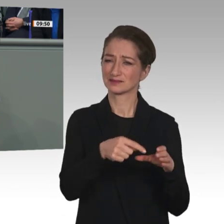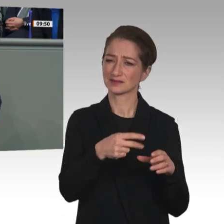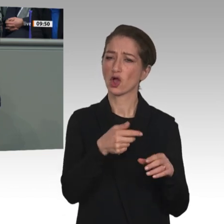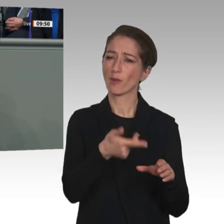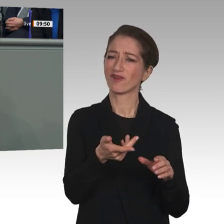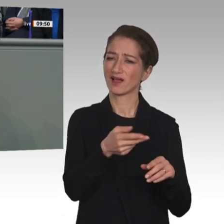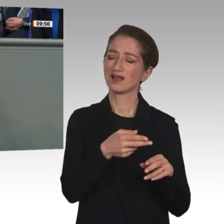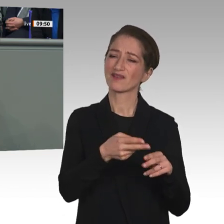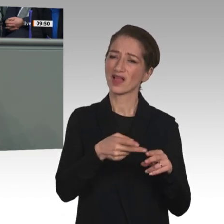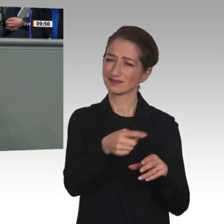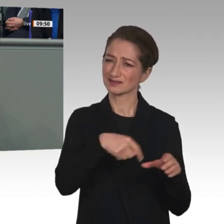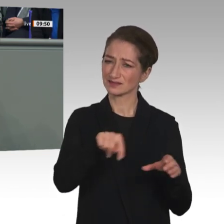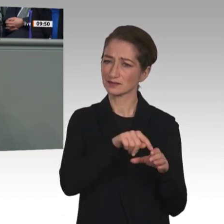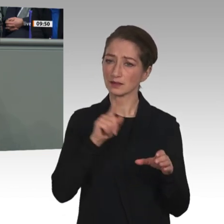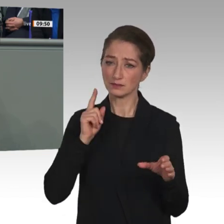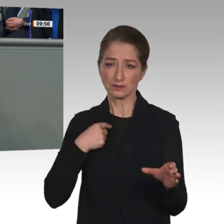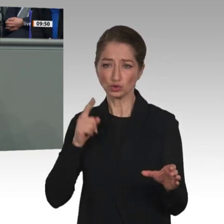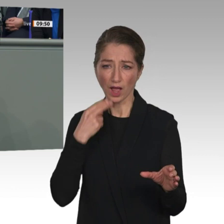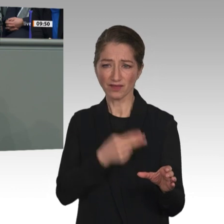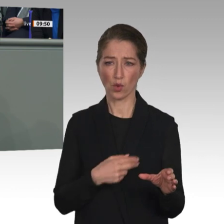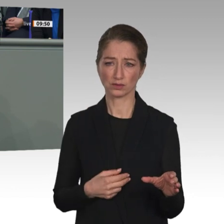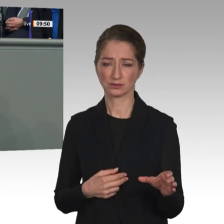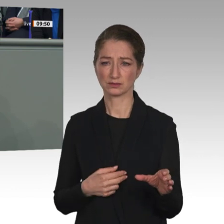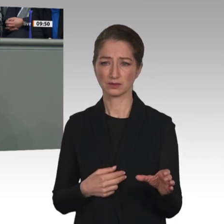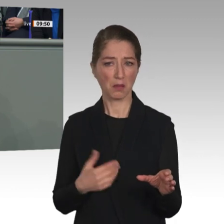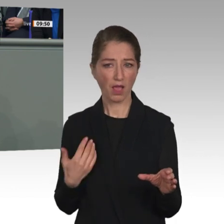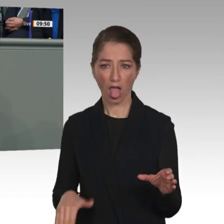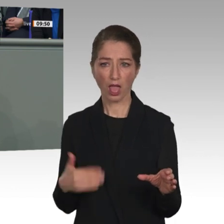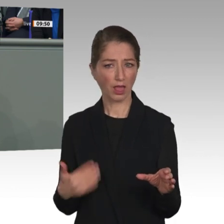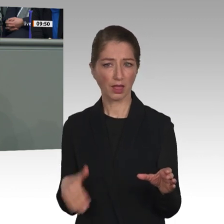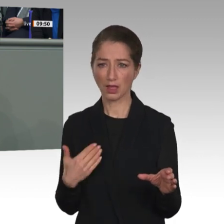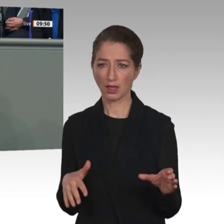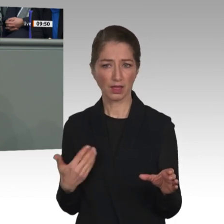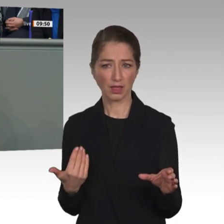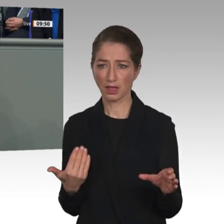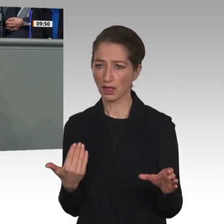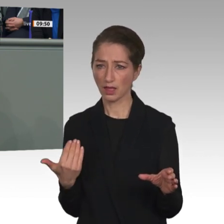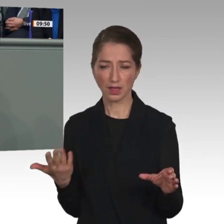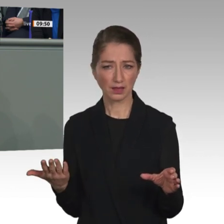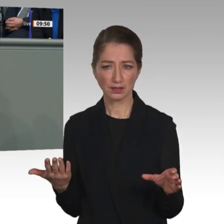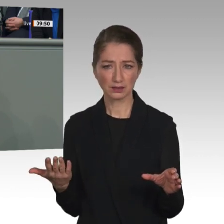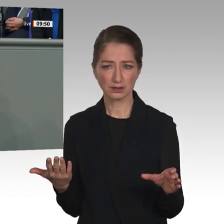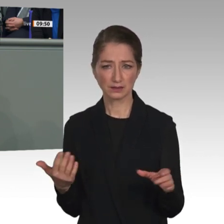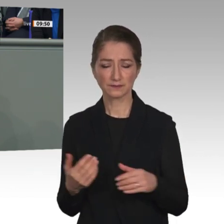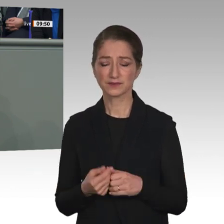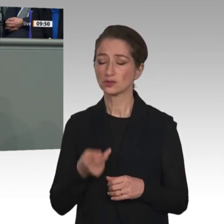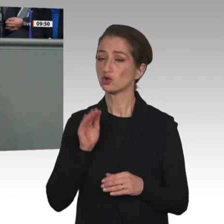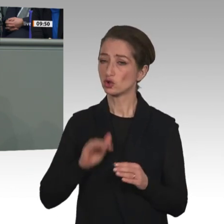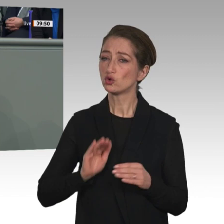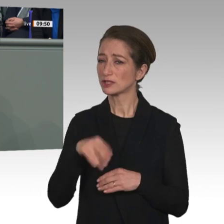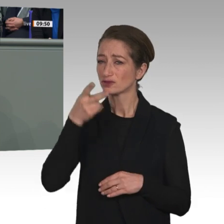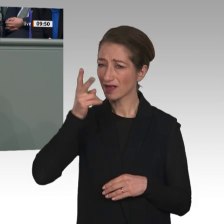diese Antwort überfälliger. Meine Damen und Herren, in den letzten 30 Jahren haben in unserem Land mindestens 200 Menschen